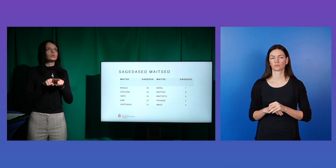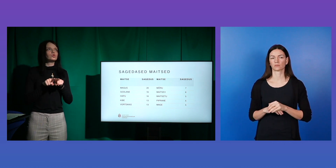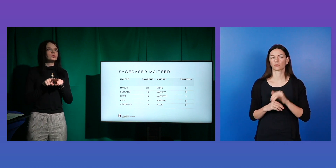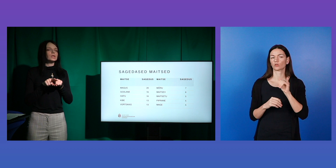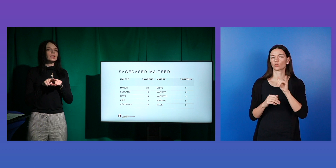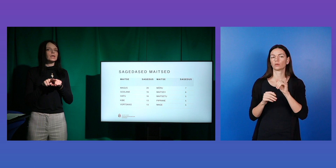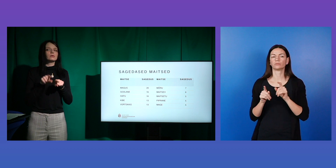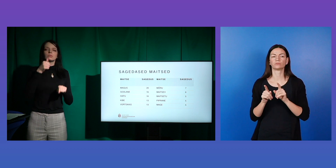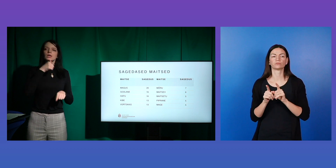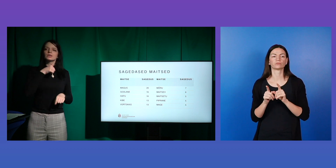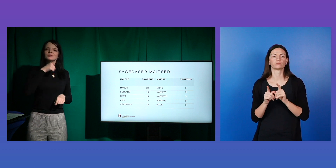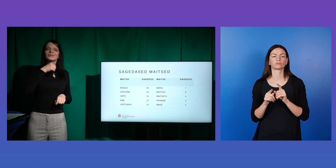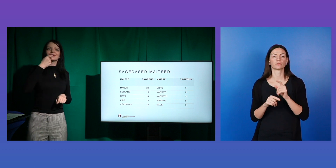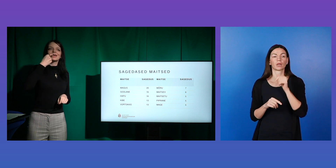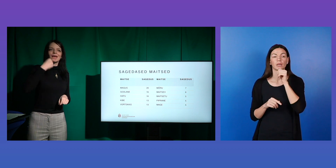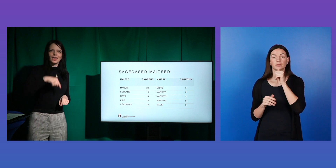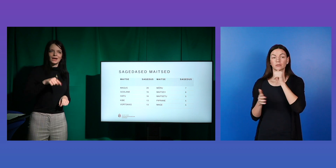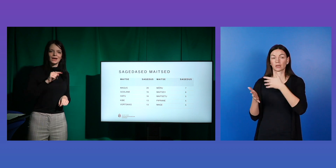vürtsikas.